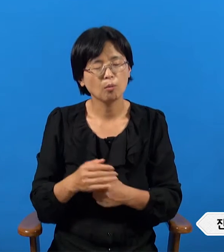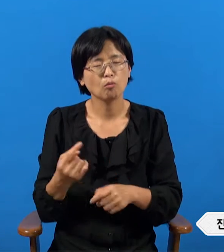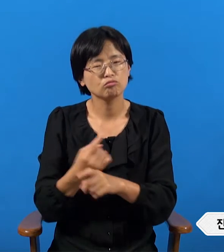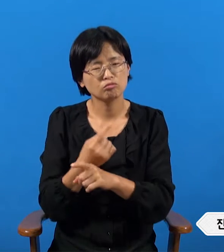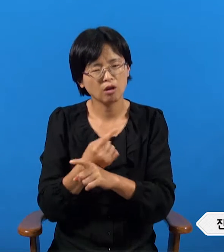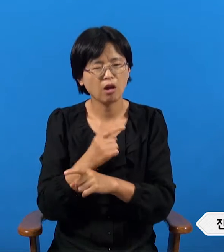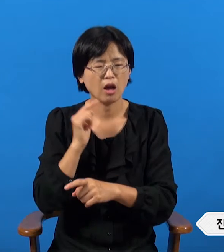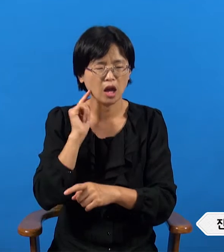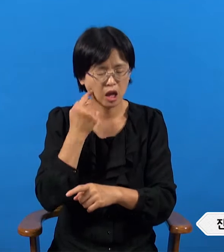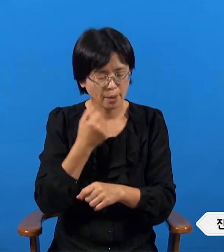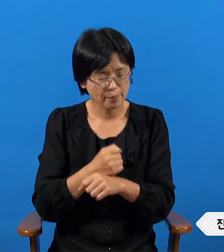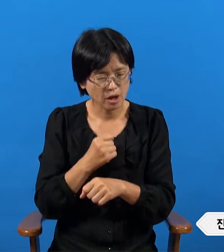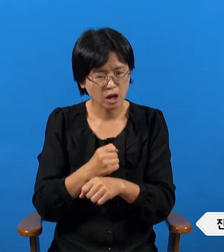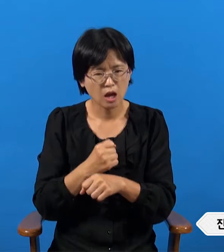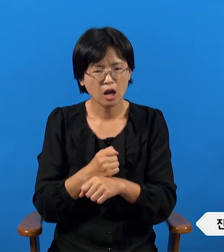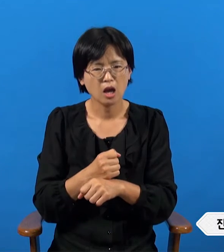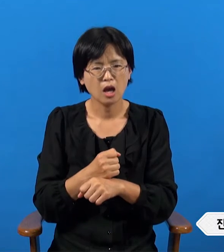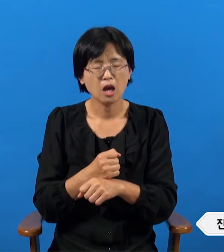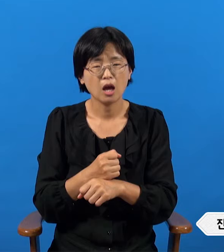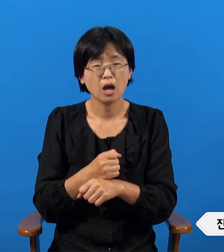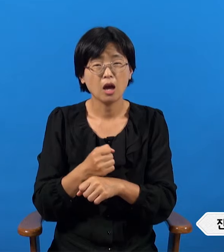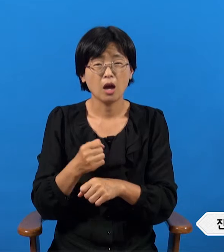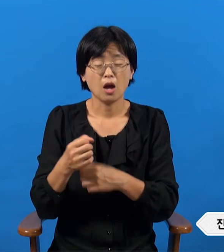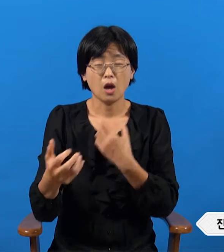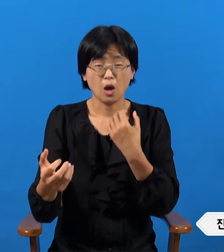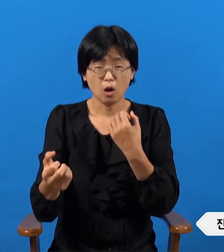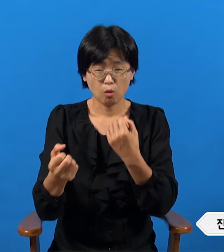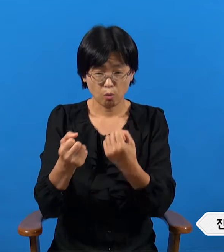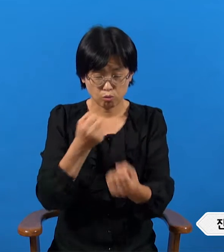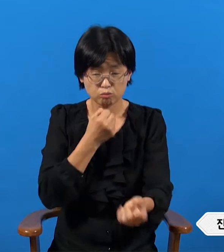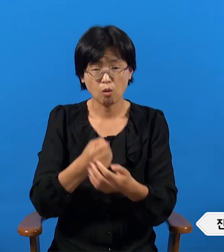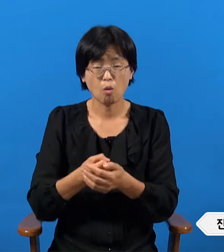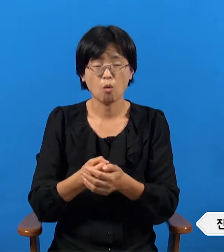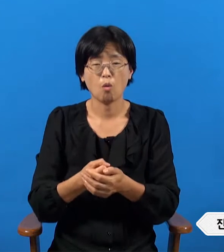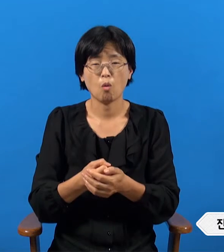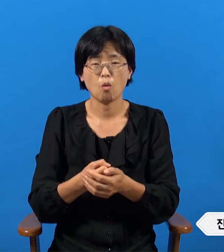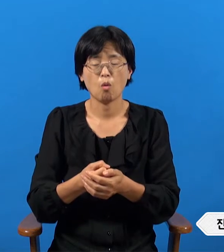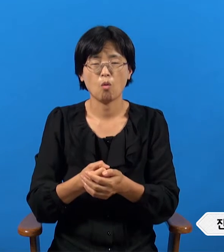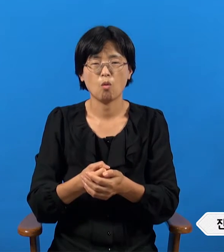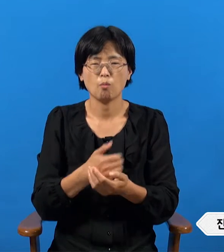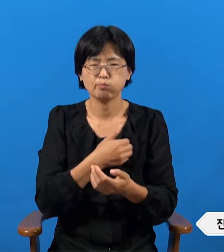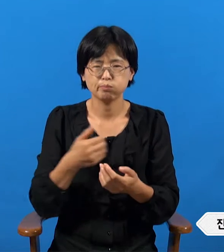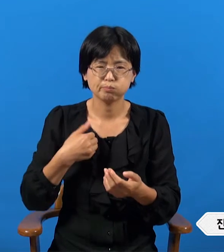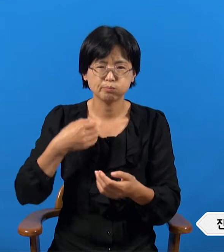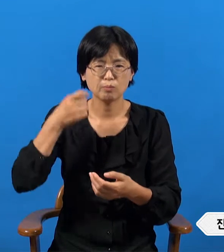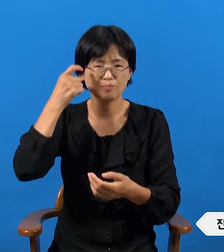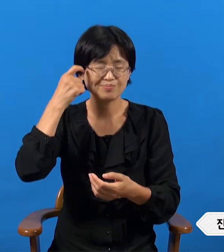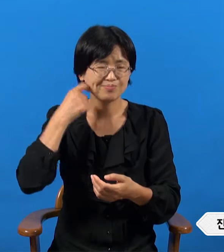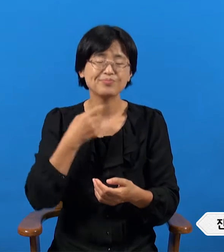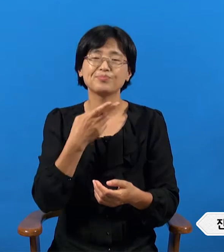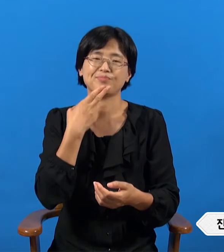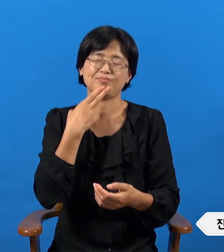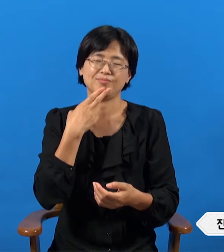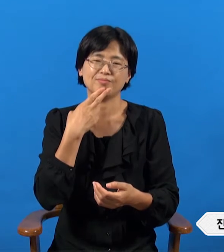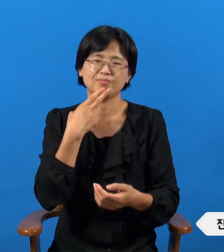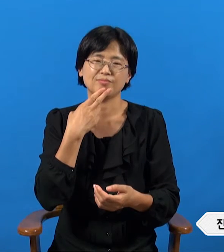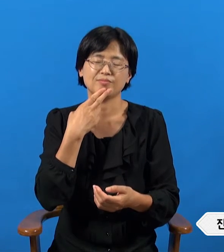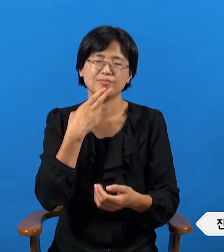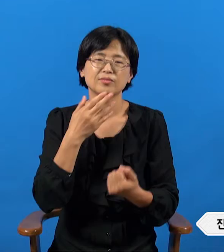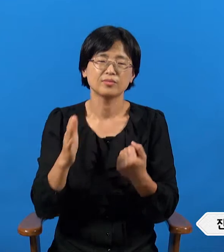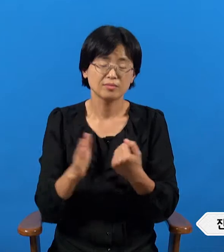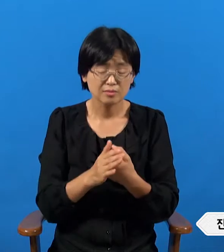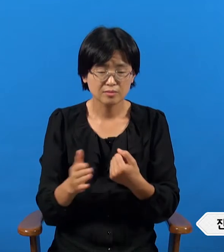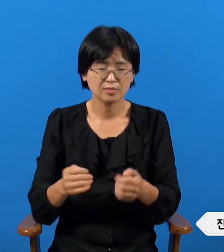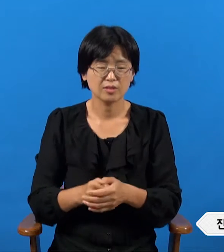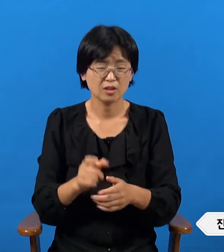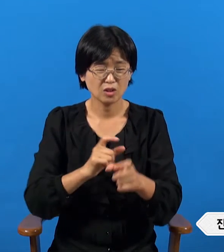우리가 고쳐야 되고 꾸며야 되고 그래도 만족할 수 없고 그래도 인정받을 수 없고 그러니 나보다